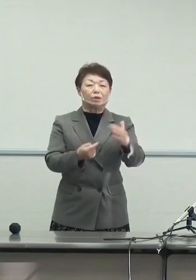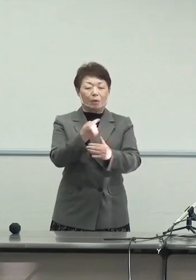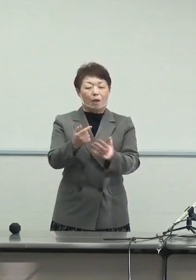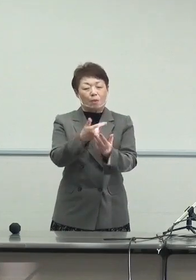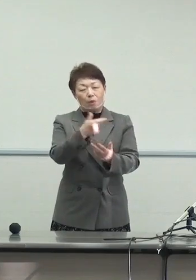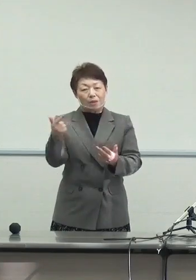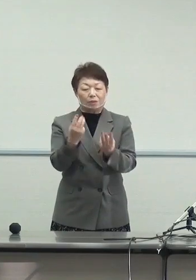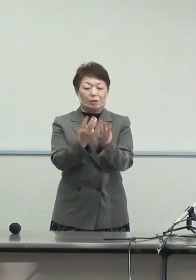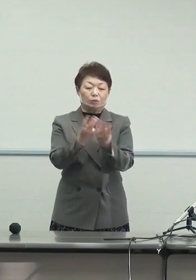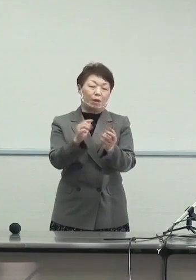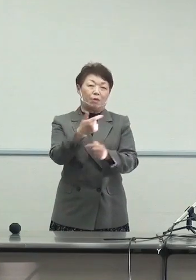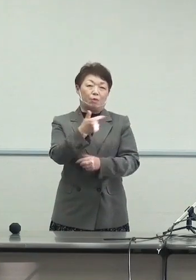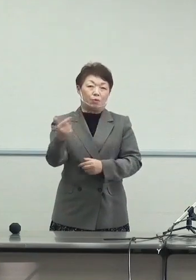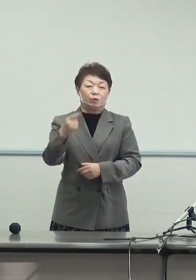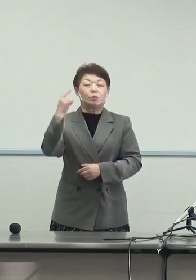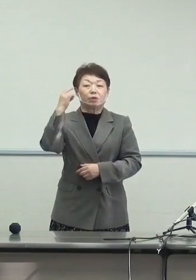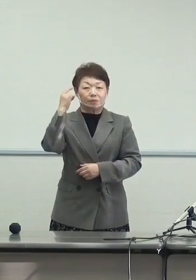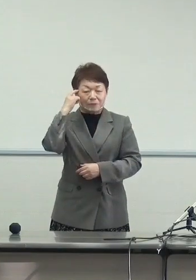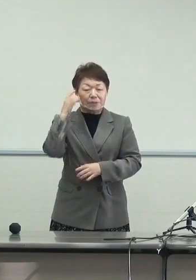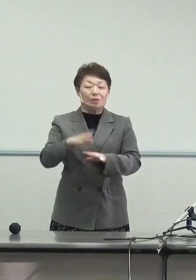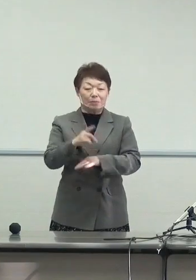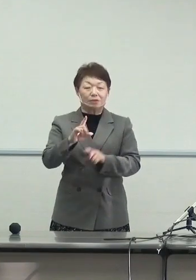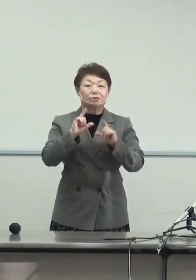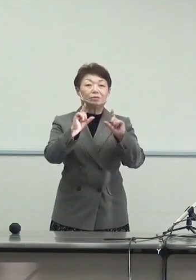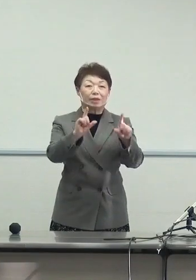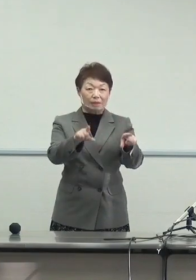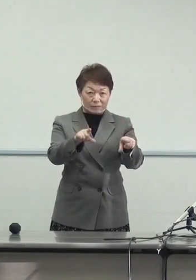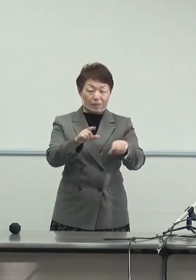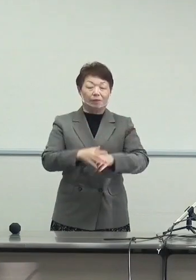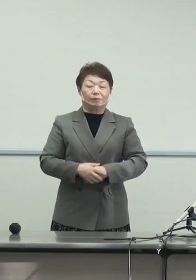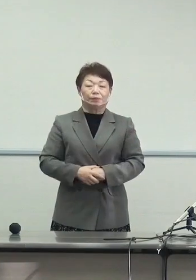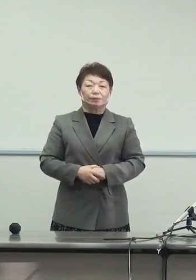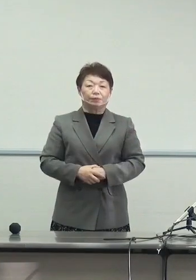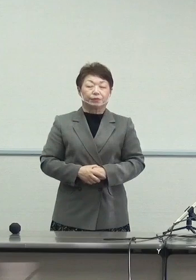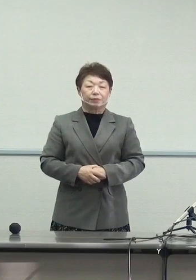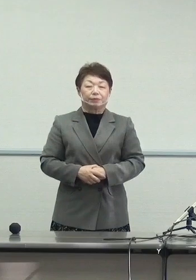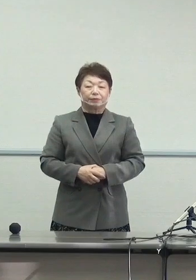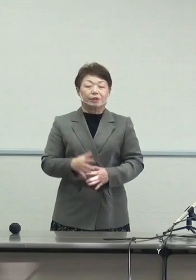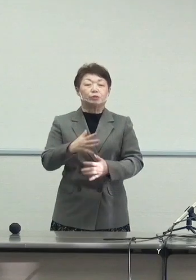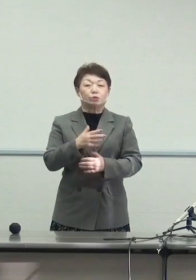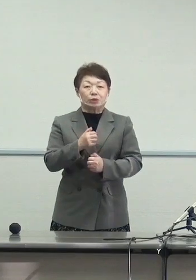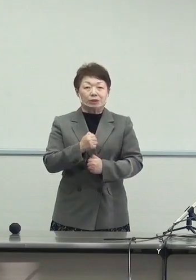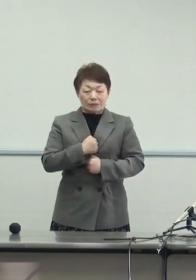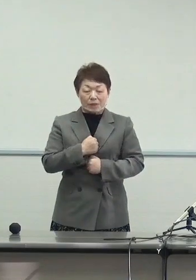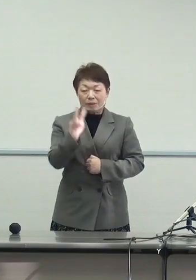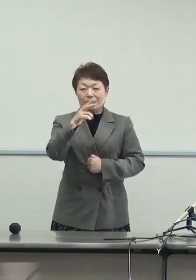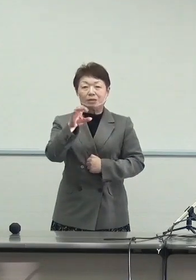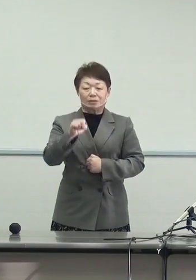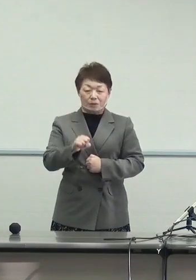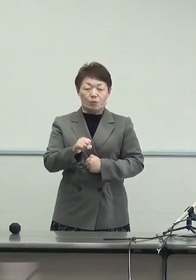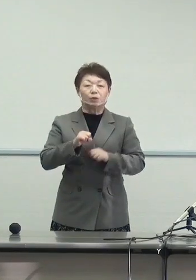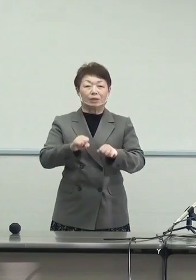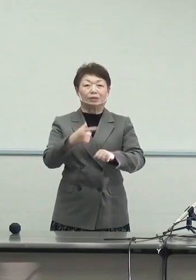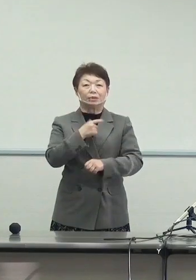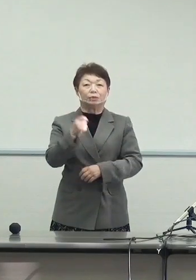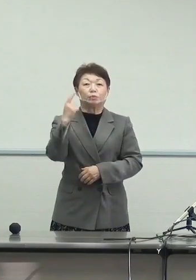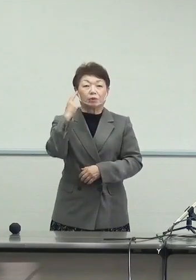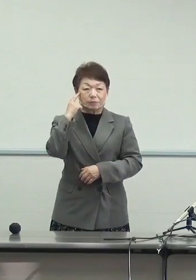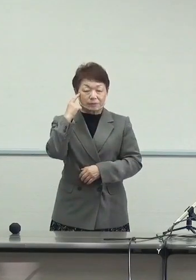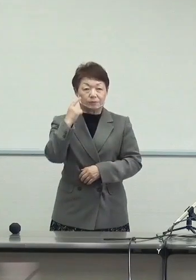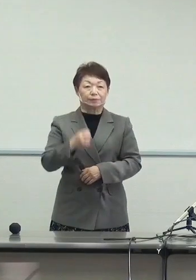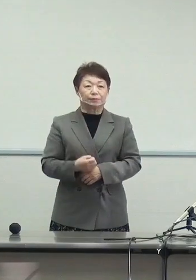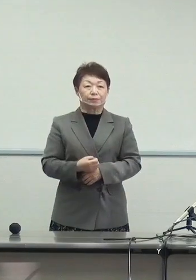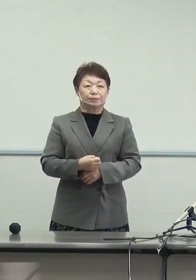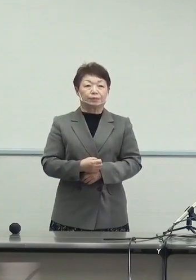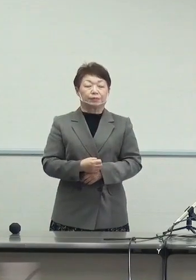方ですので、その部分はまずご期待をして、ただこれからも油断せず気を緩めず検査を広げていきますということ